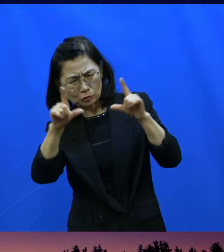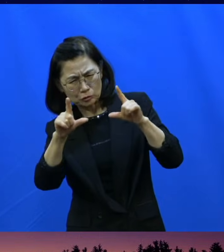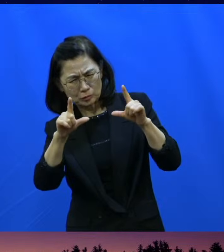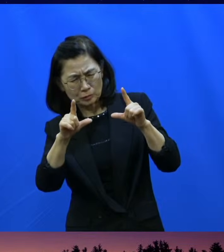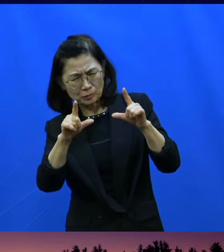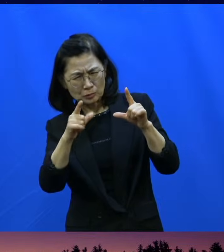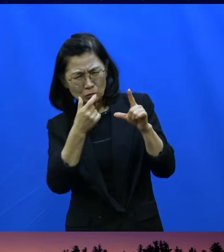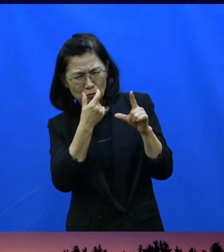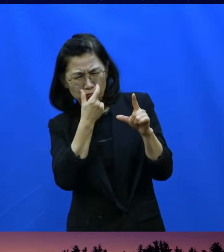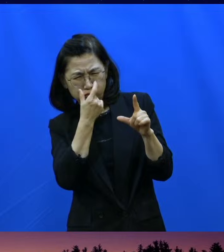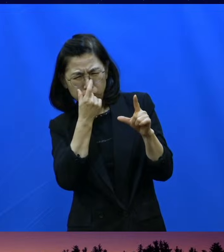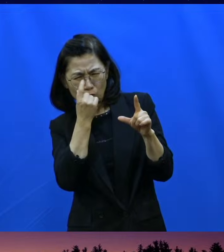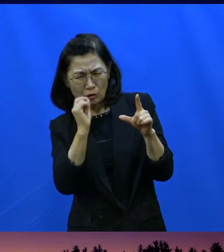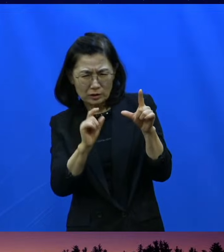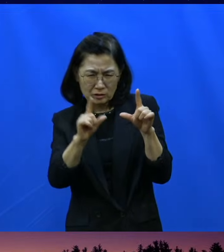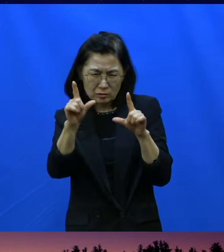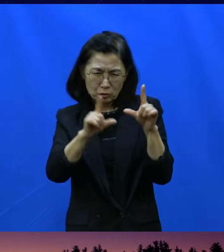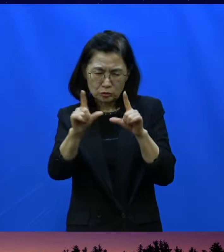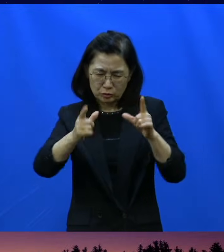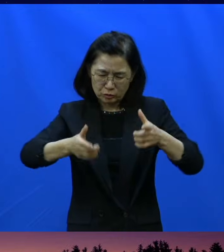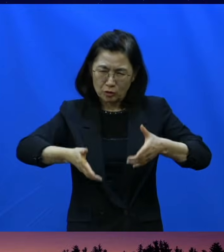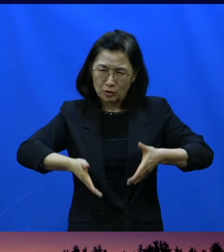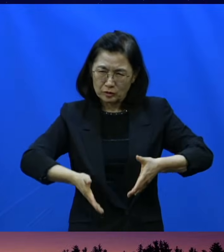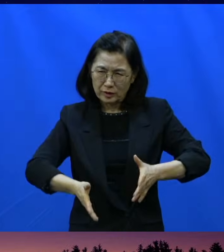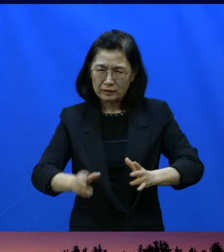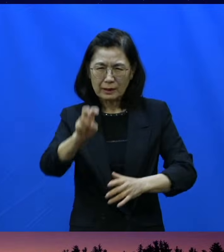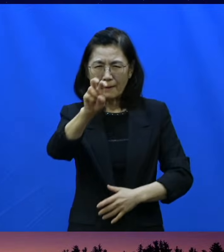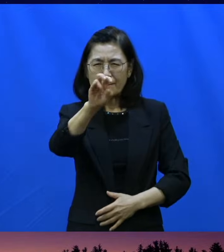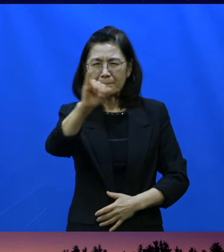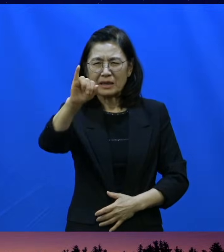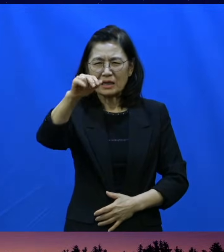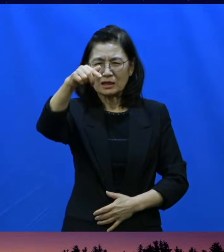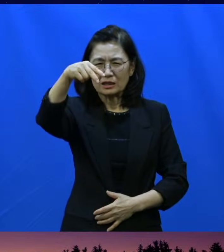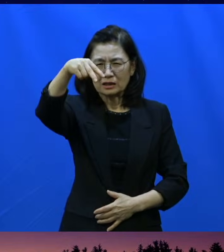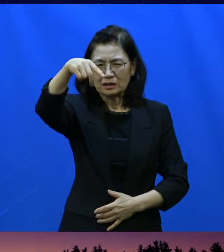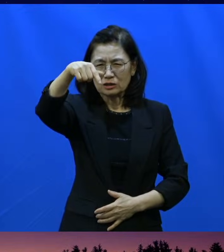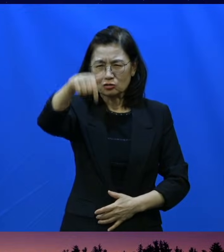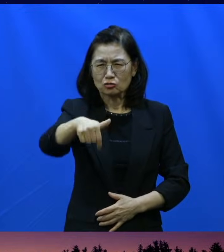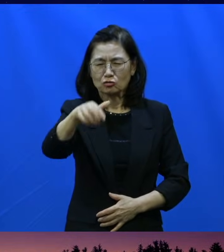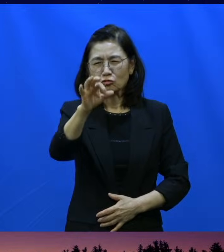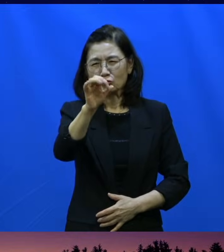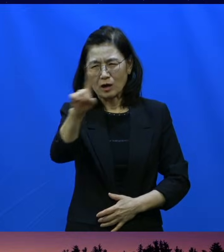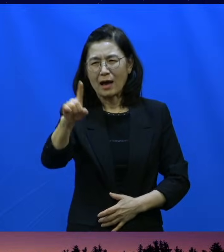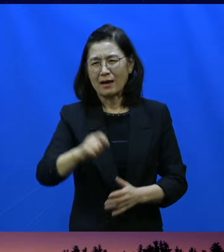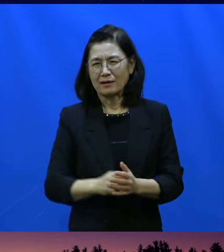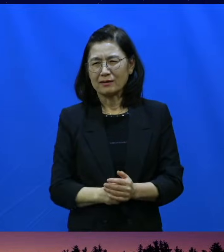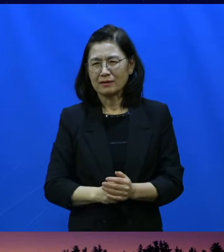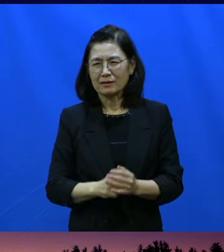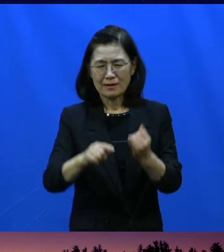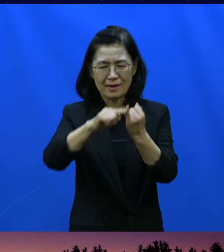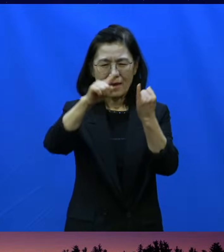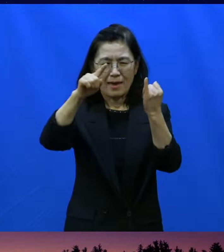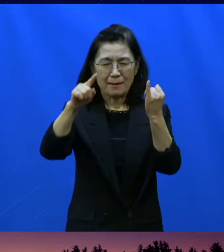미숙아 이런 상태라는 거예요. 바울이 자기를 그렇게 낮추는 거예요. 나 만삭되지 못하여 난 자와 같아.